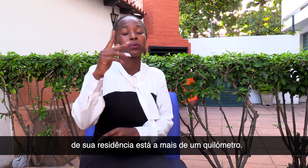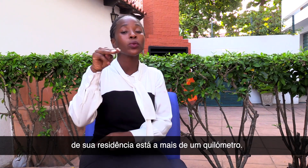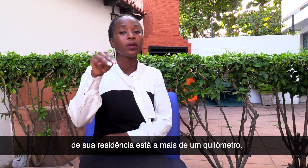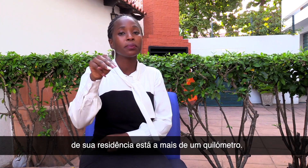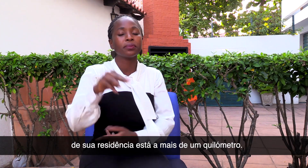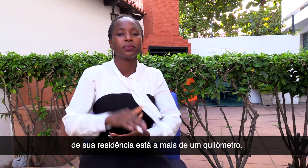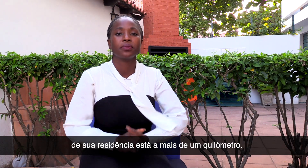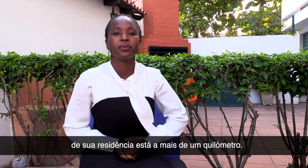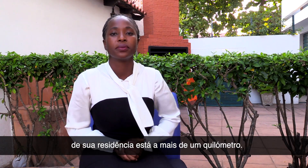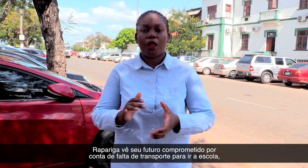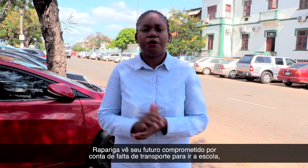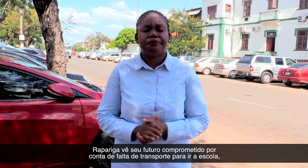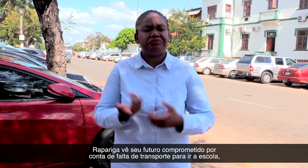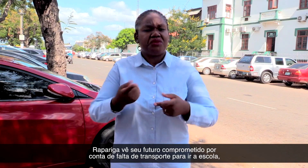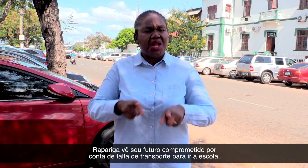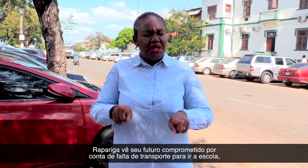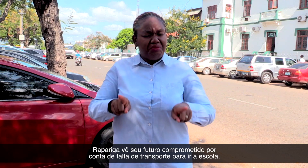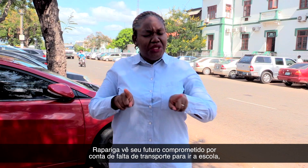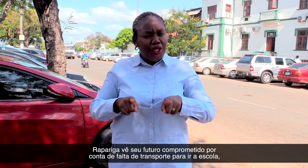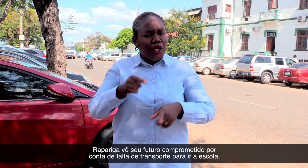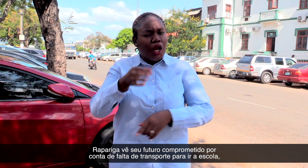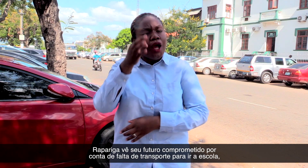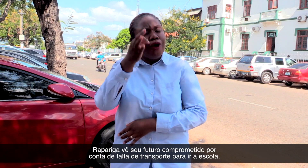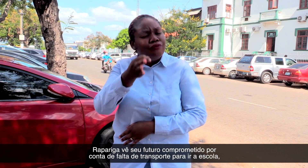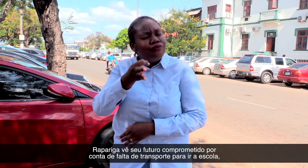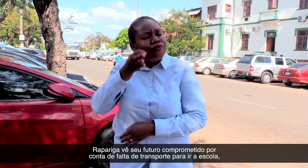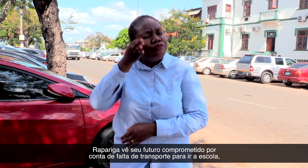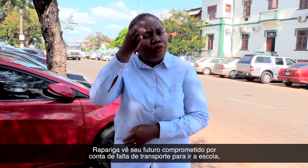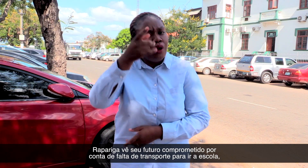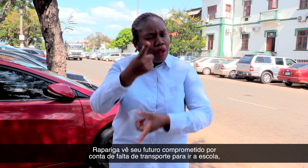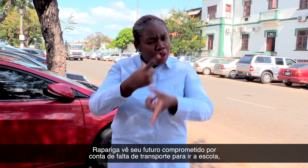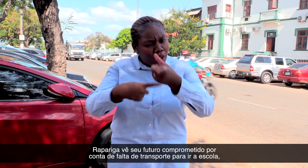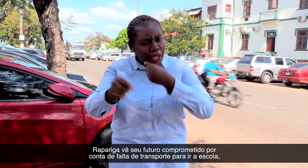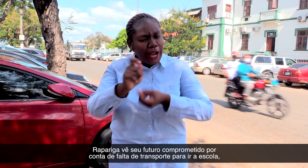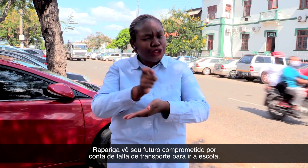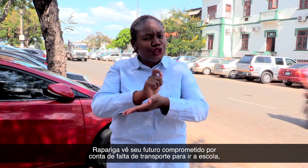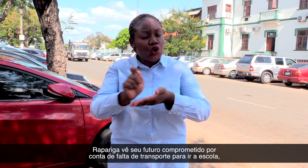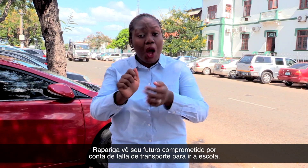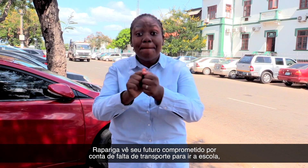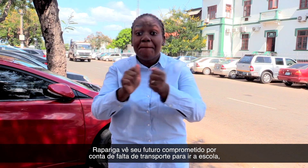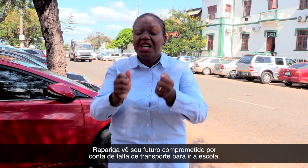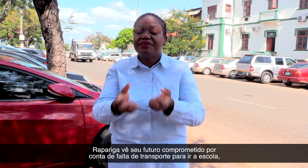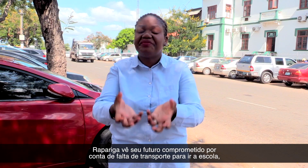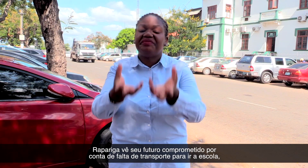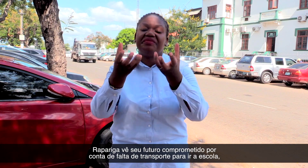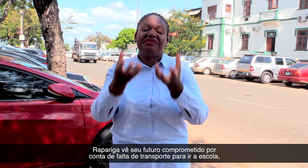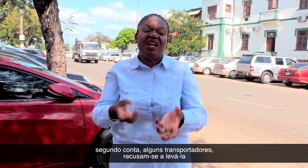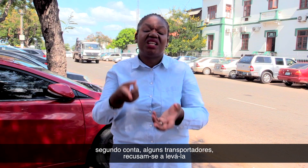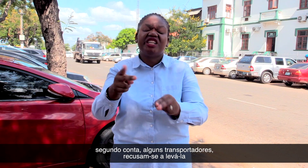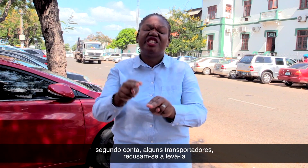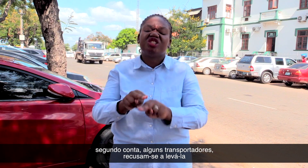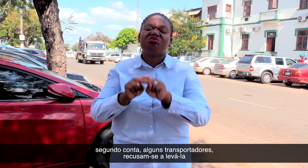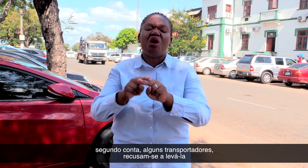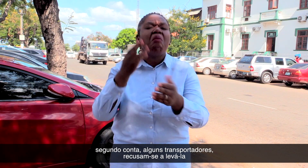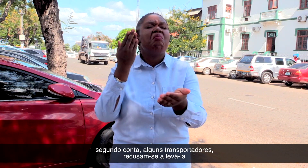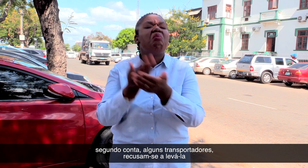1 quilômetro. Rapariga vê seu futuro comprometido por conta de falta de transporte para ir à escola.